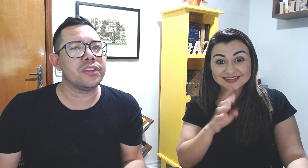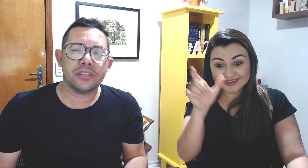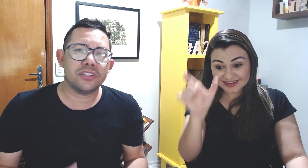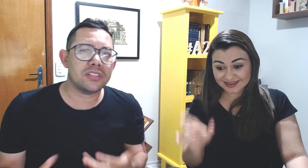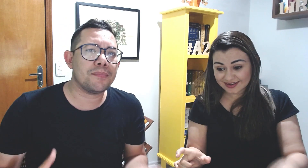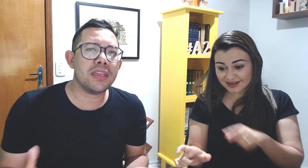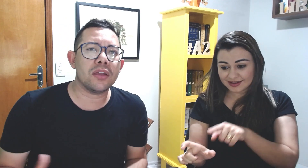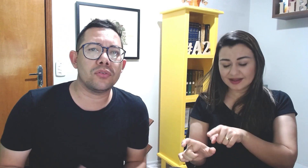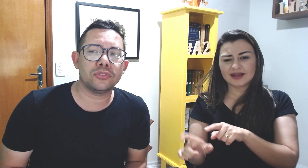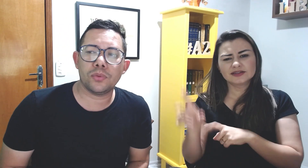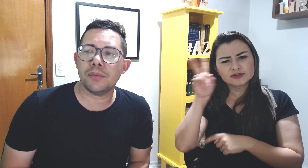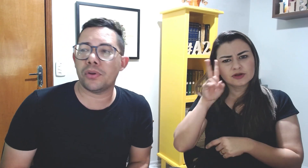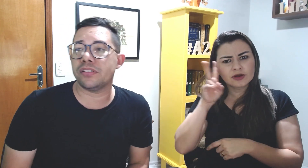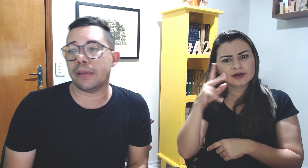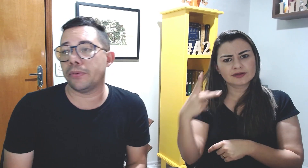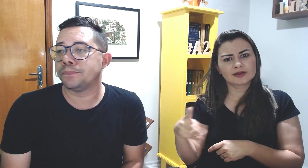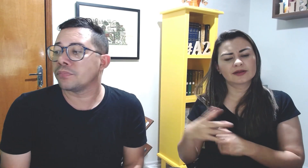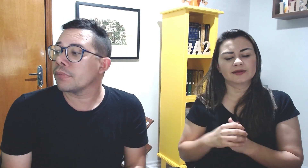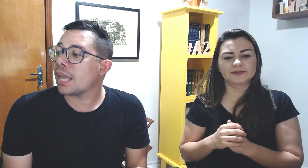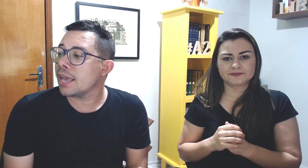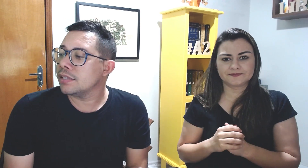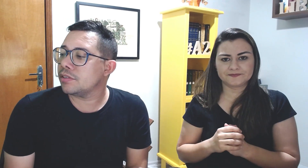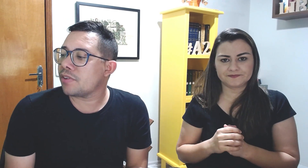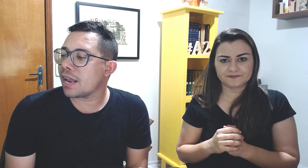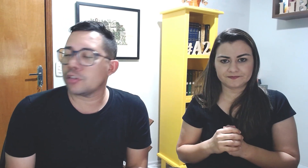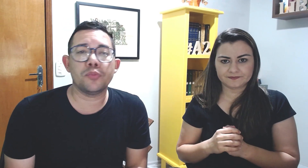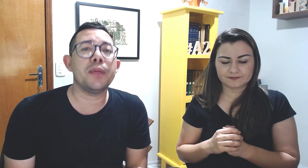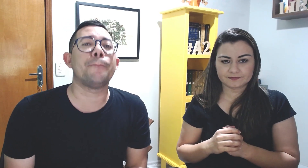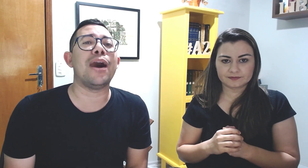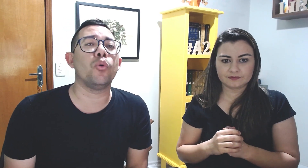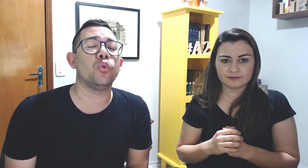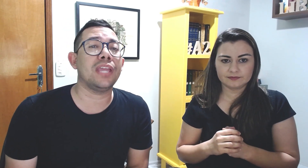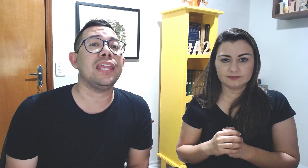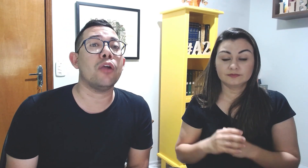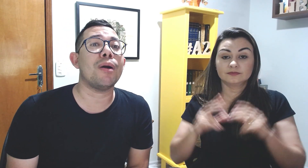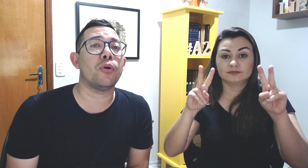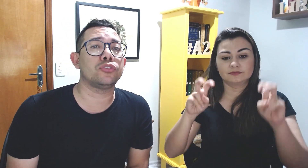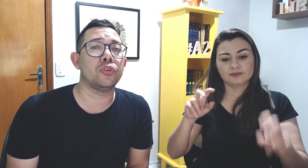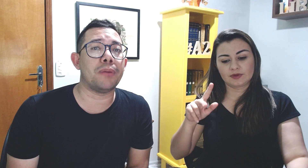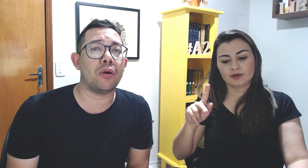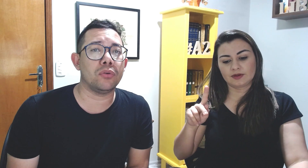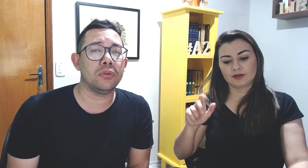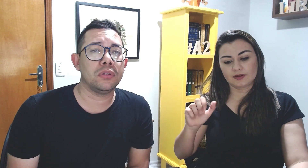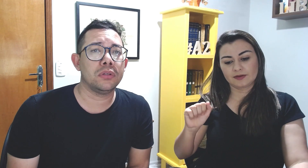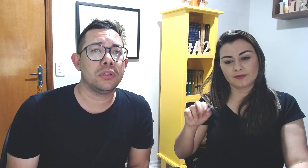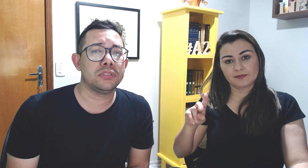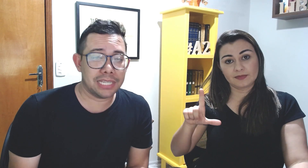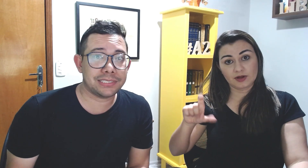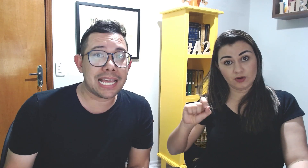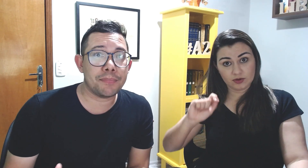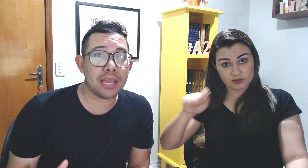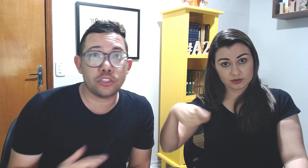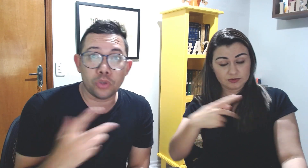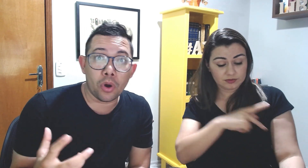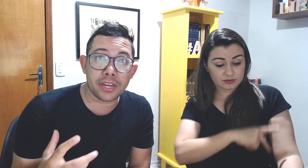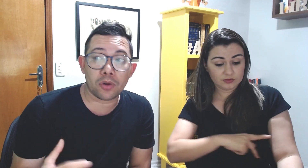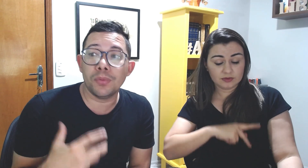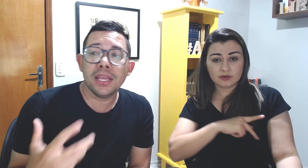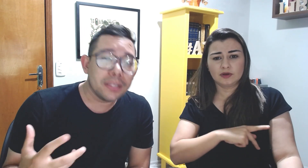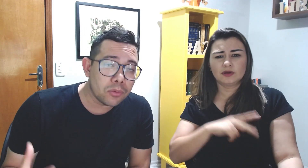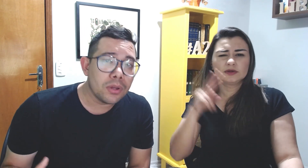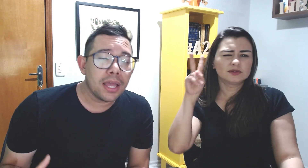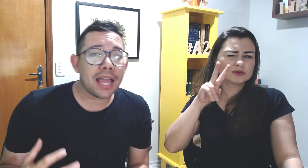personagem, a gente saber construir, por exemplo, se falar sobre Paulo, quem é o apóstolo Paulo? Você já sabe a